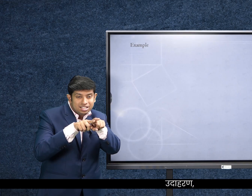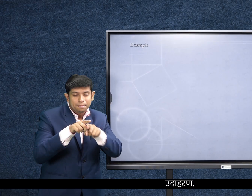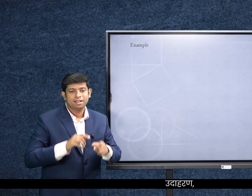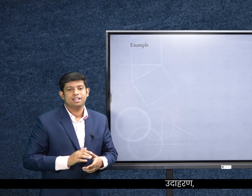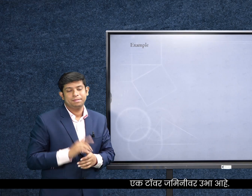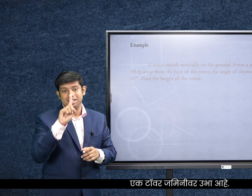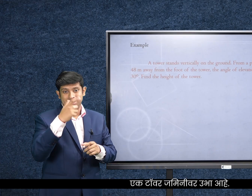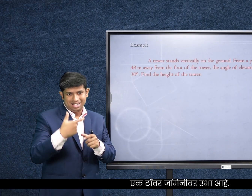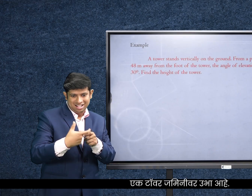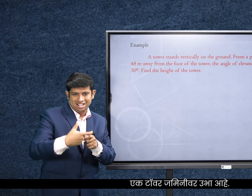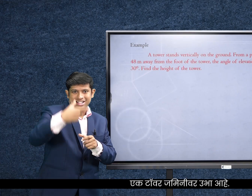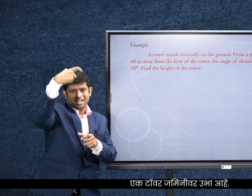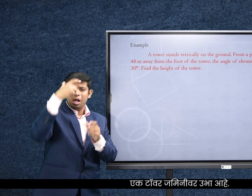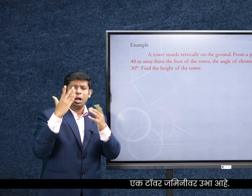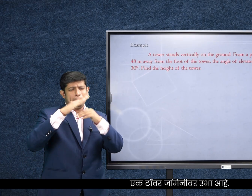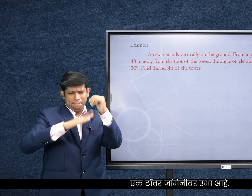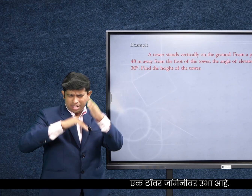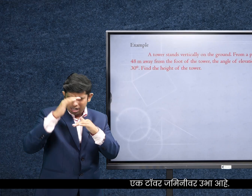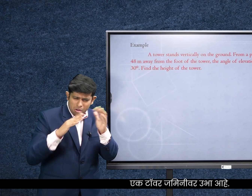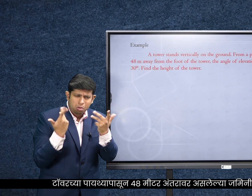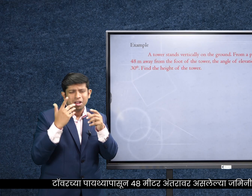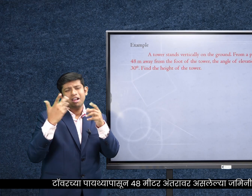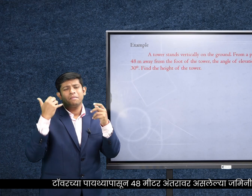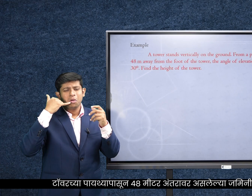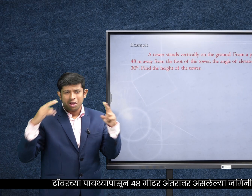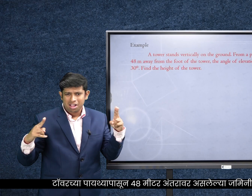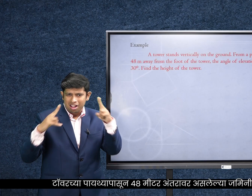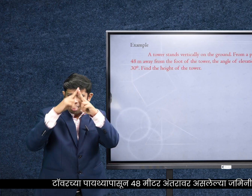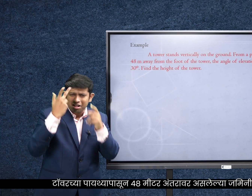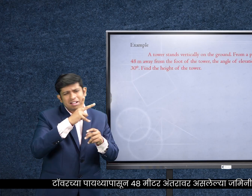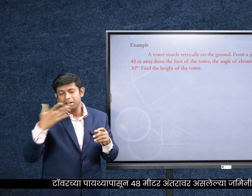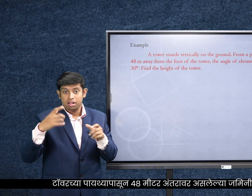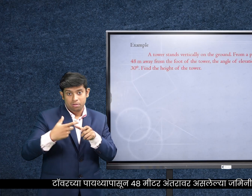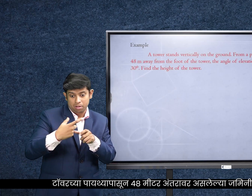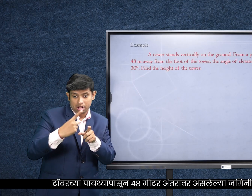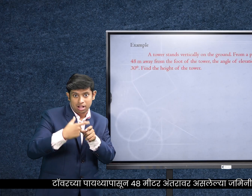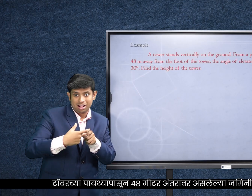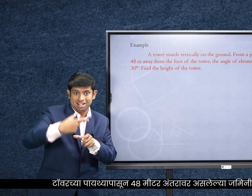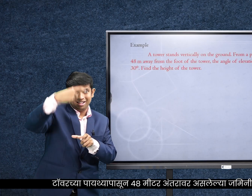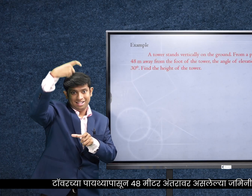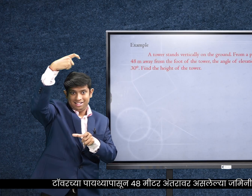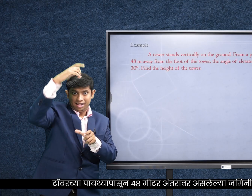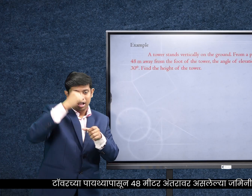उदाहरण, एक टॉवर जमिनीवर उभा आहे. टॉवरच्या पायथ्यापासून 48 मीटर अंतरावर असलेल्या